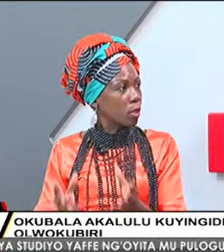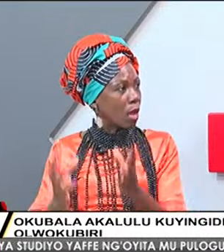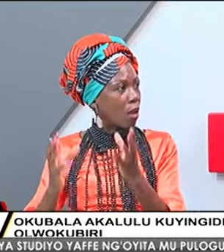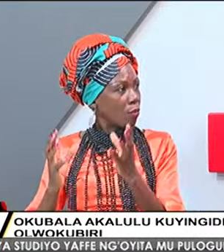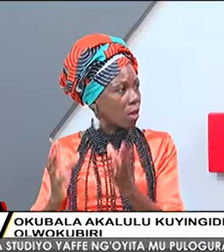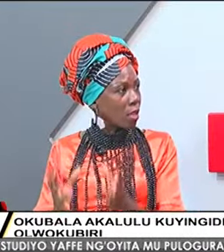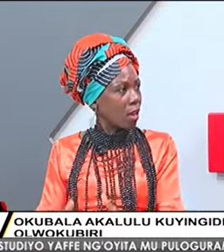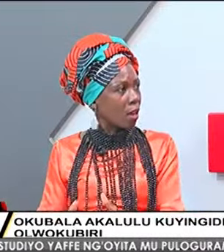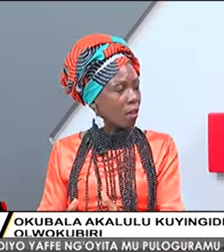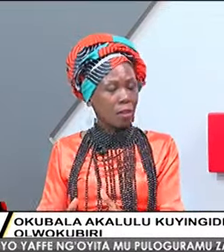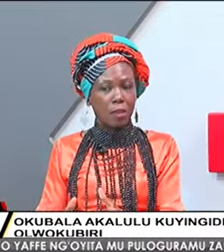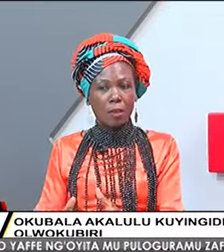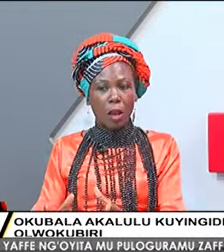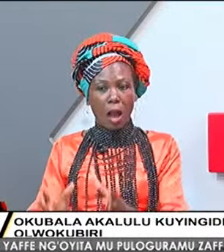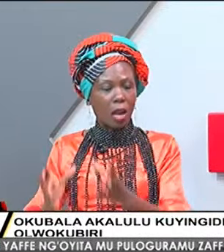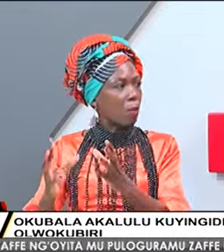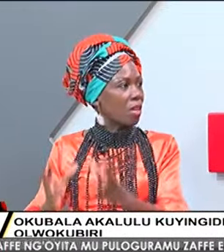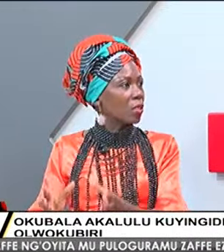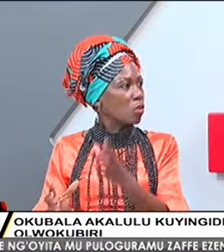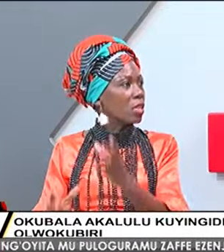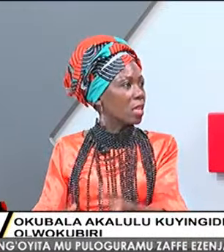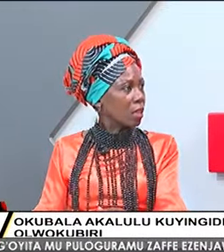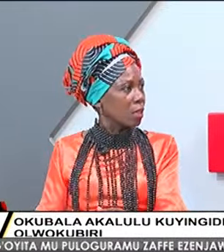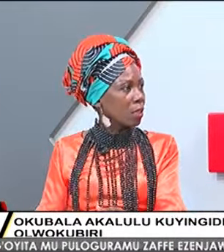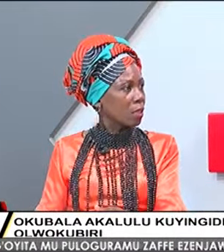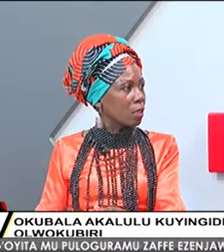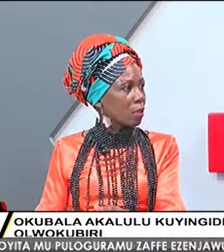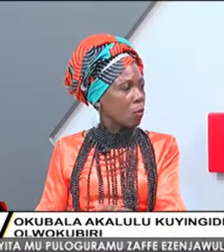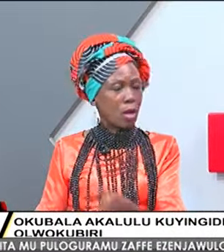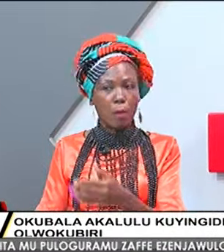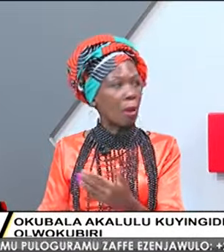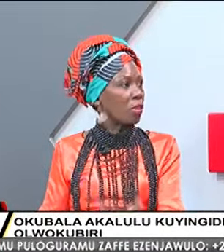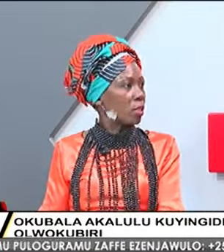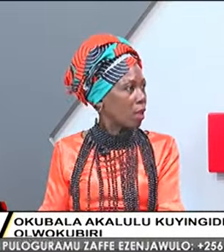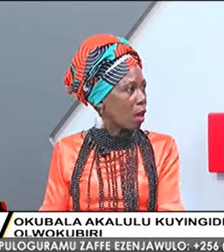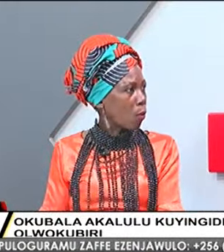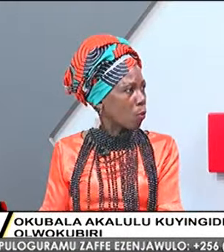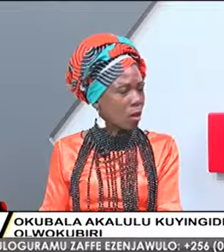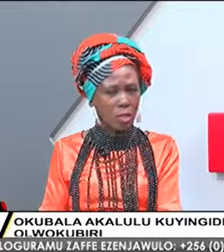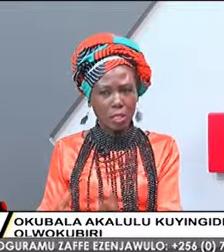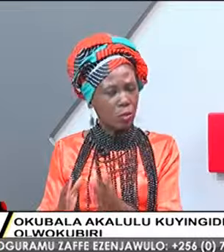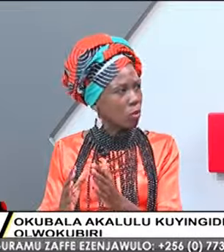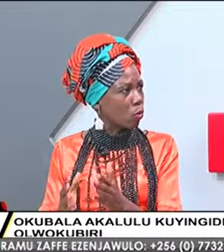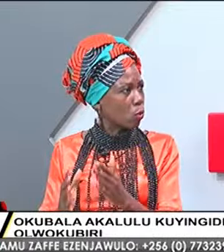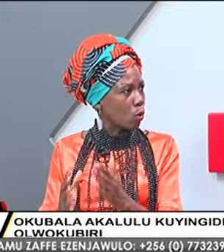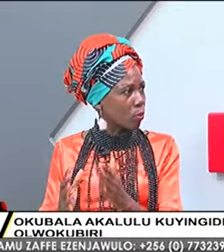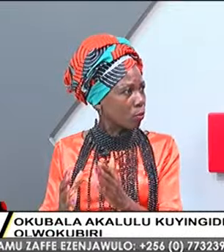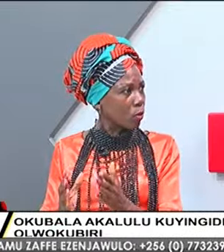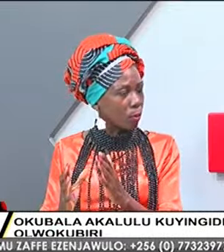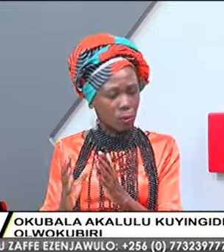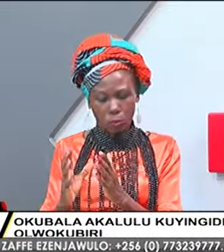buli avuganya agamba nti munne kwegamba amuyisaawo kugateri lunaku